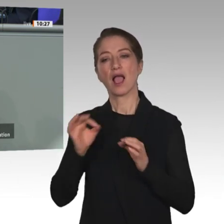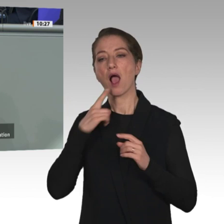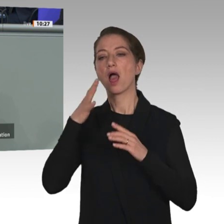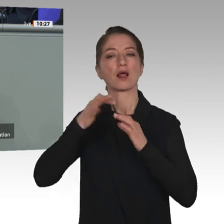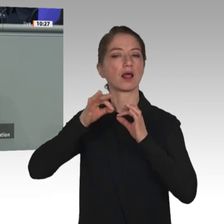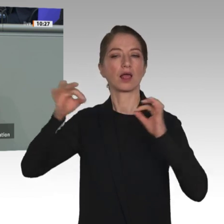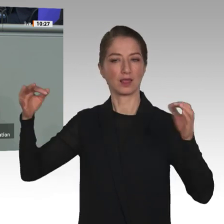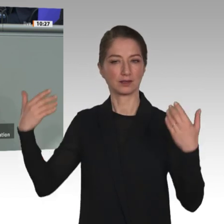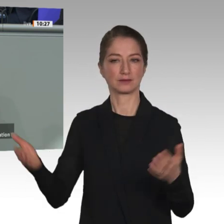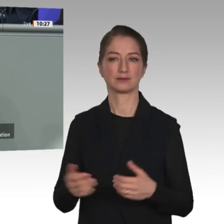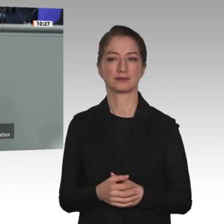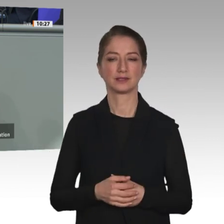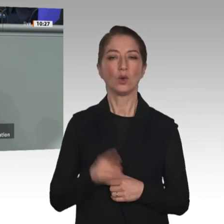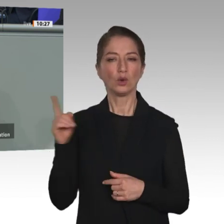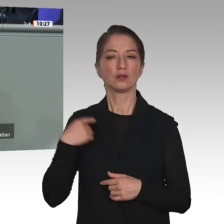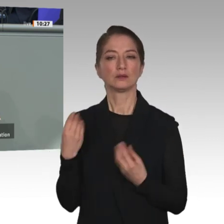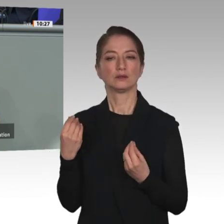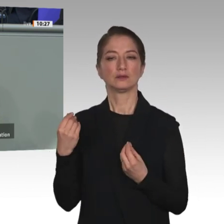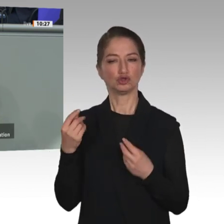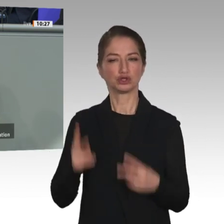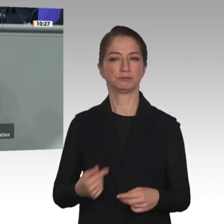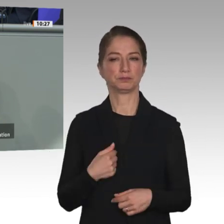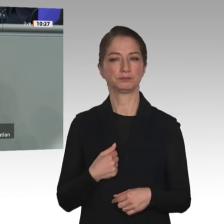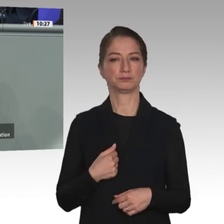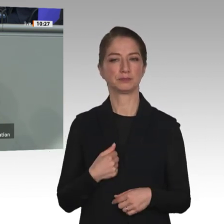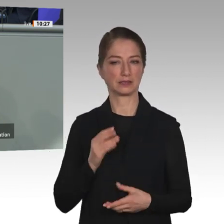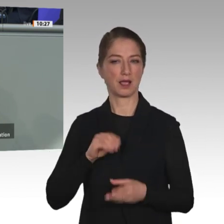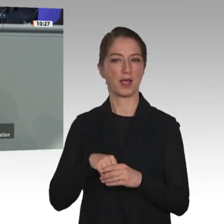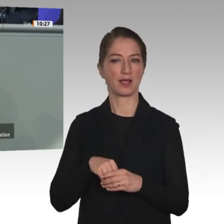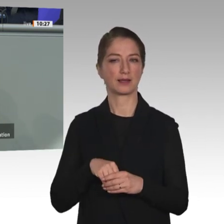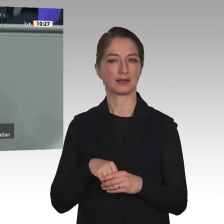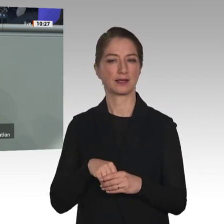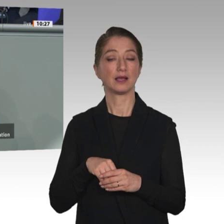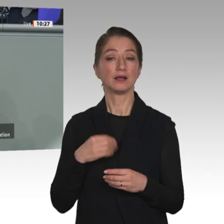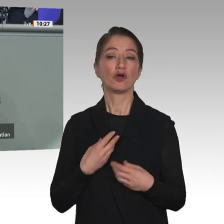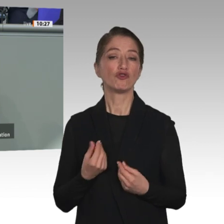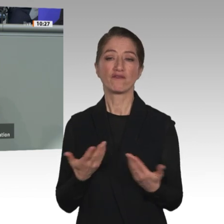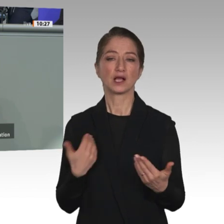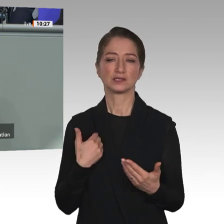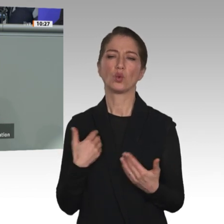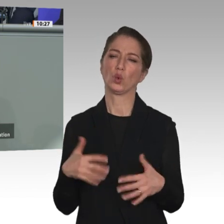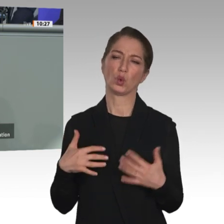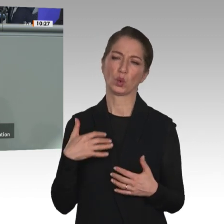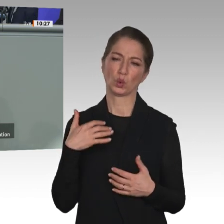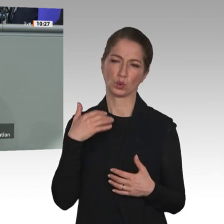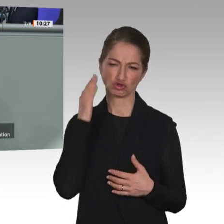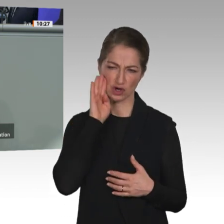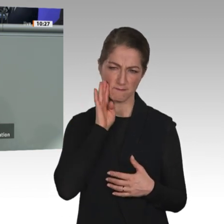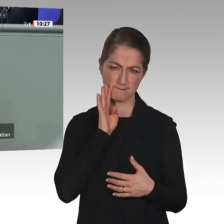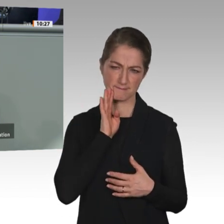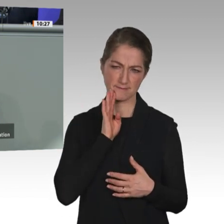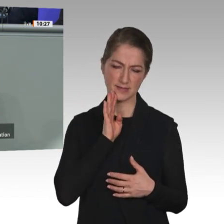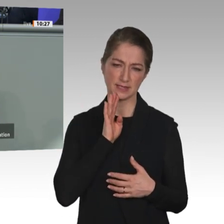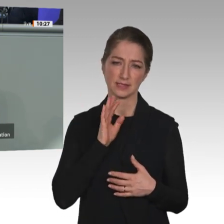nach dem Attentat spüren konnte. Ich habe mich dabei geschämt. Geschämt dafür, dass